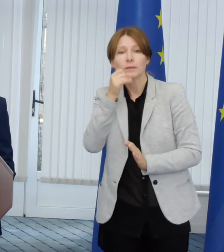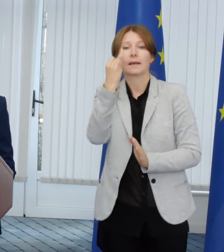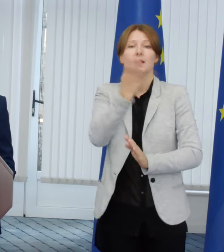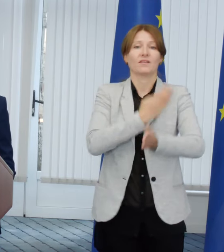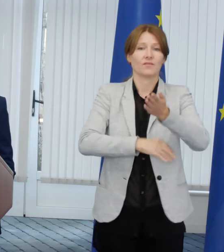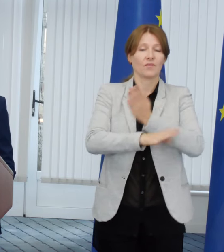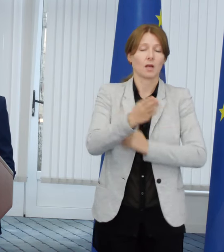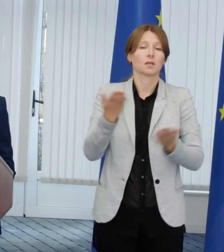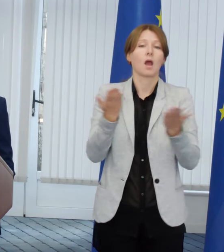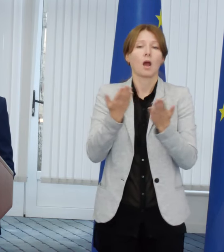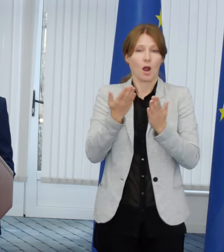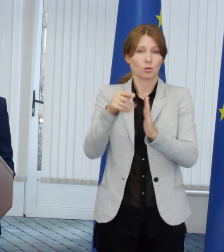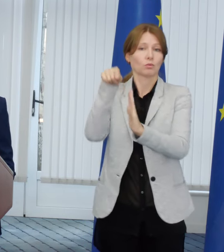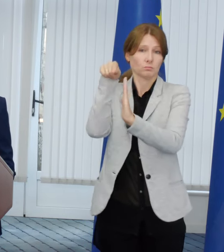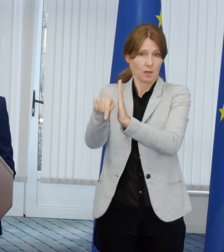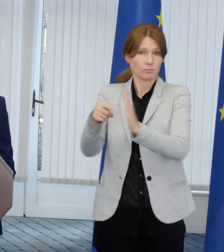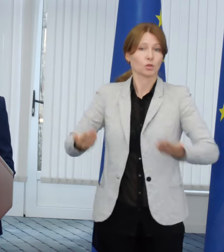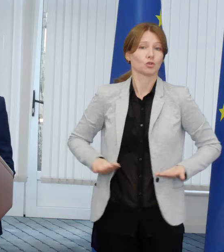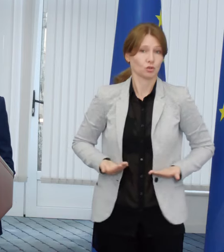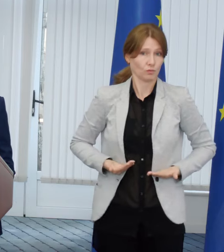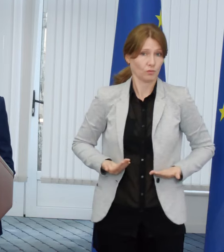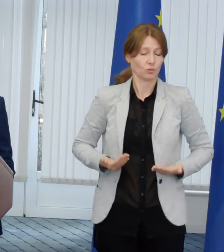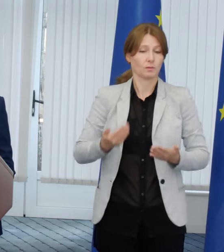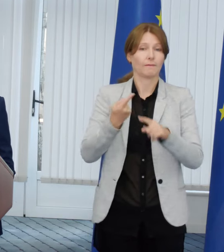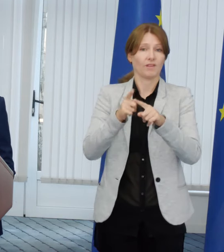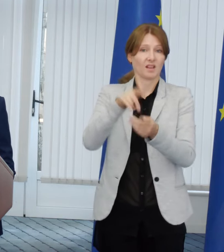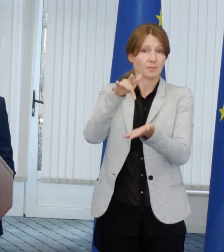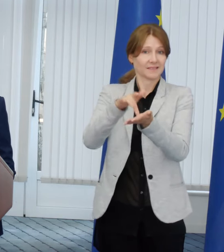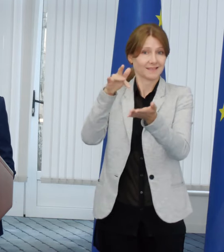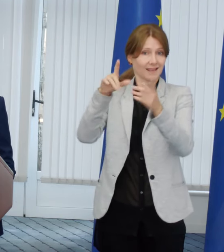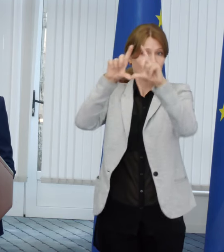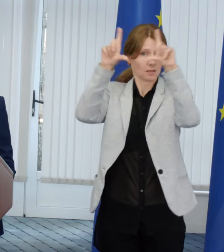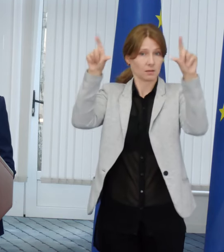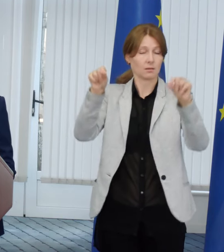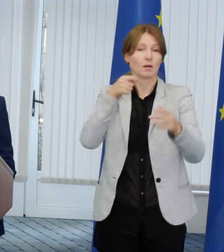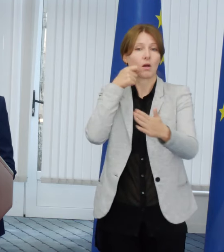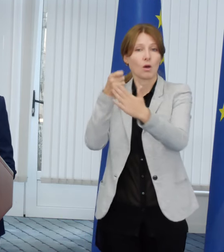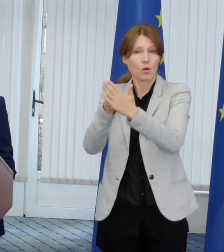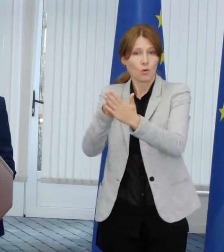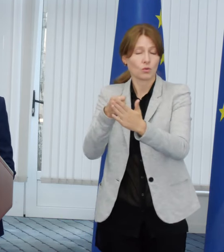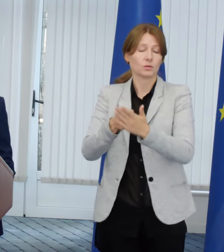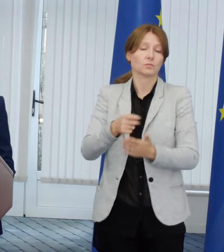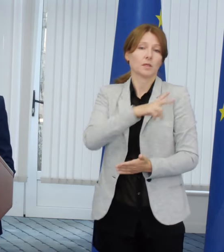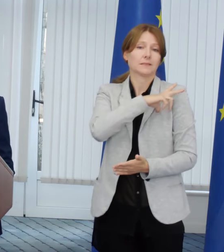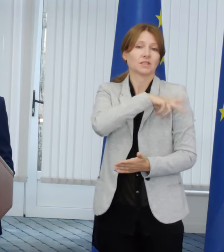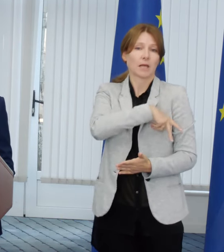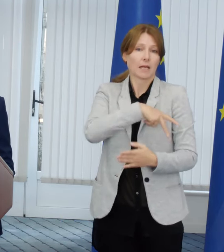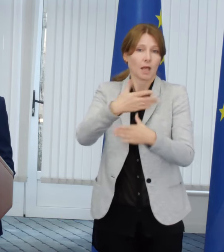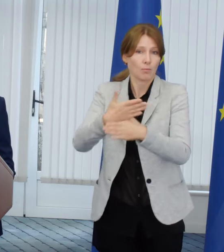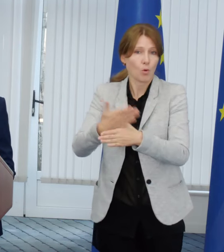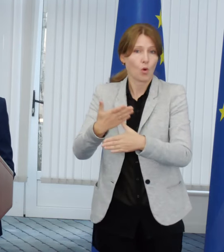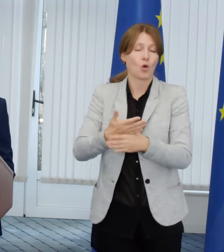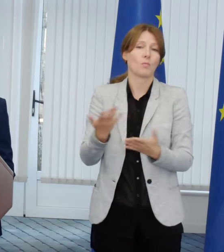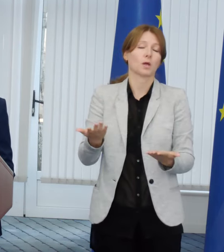dizabilități care sunt plasate în acest centru, primesc alimentație, asistență medicală,